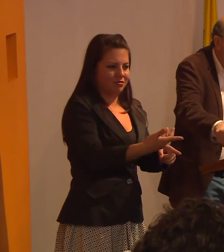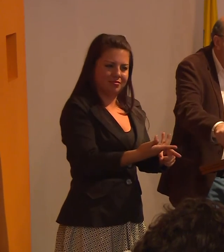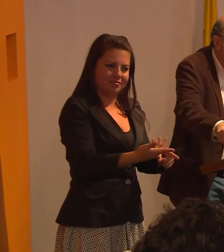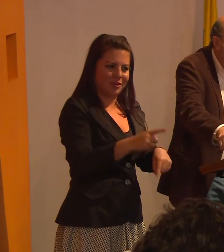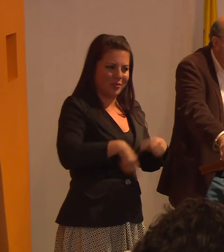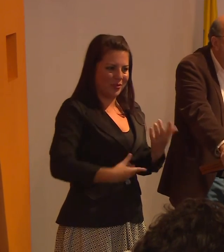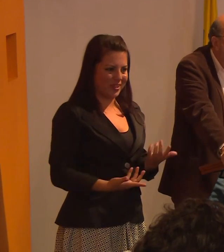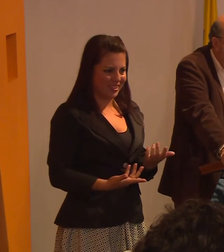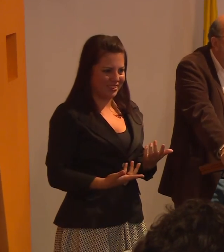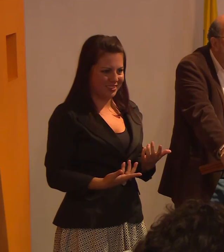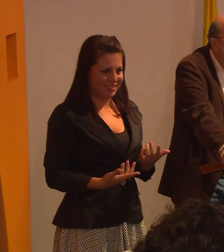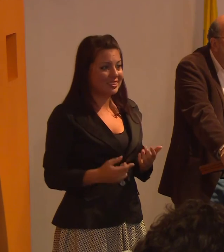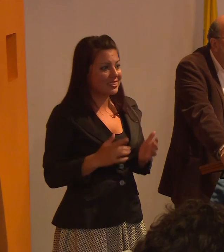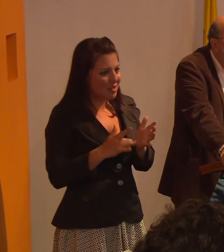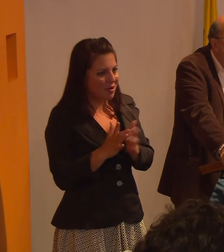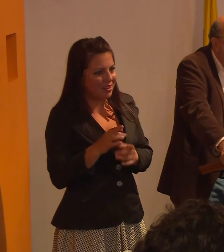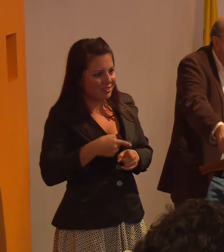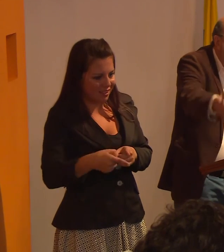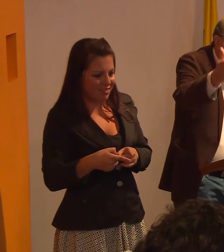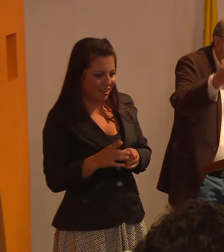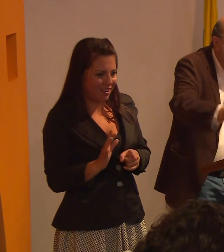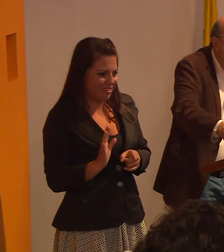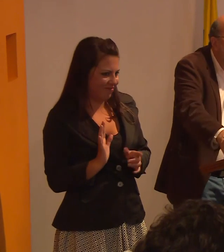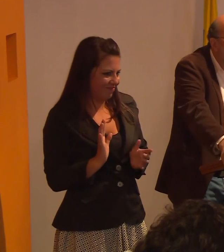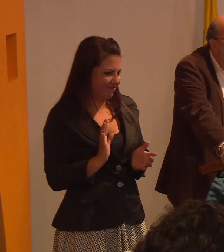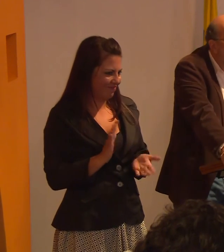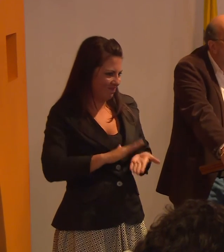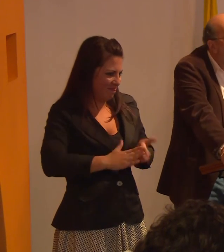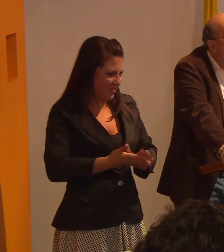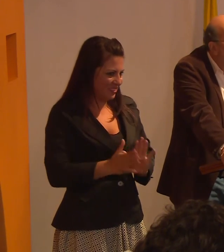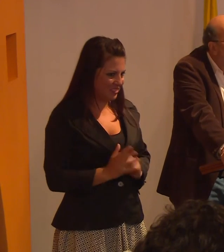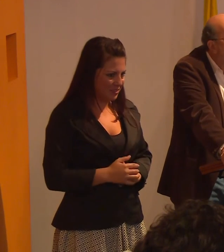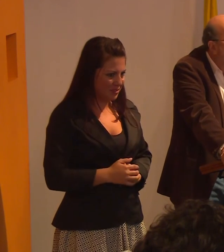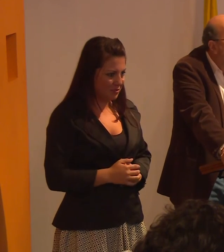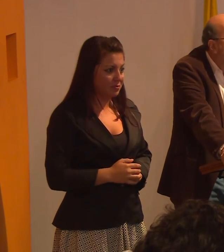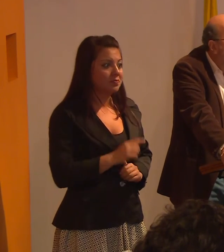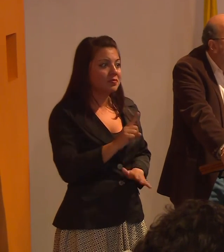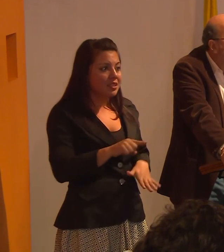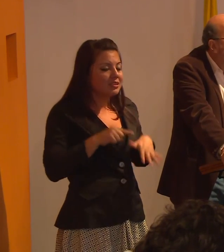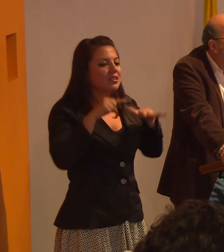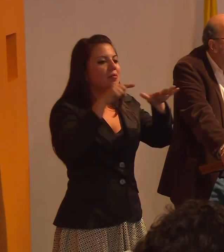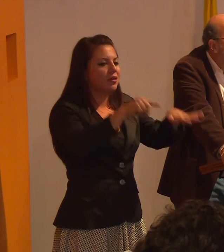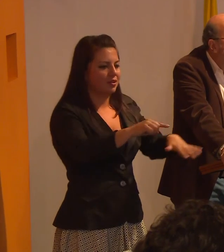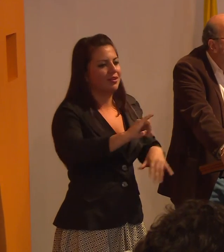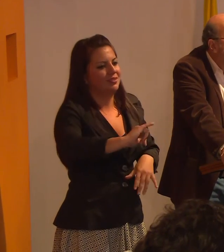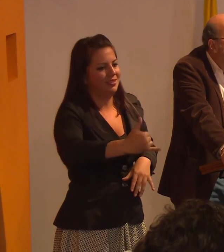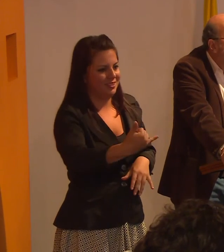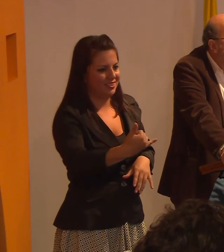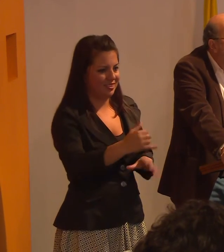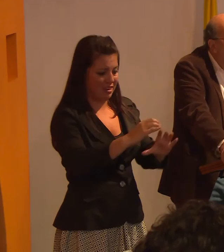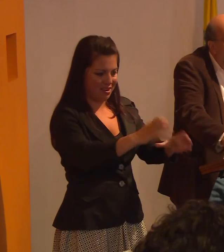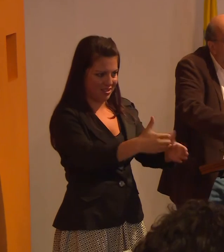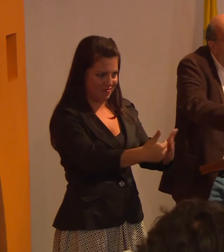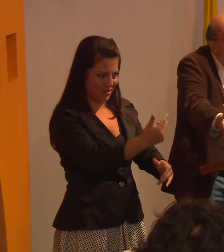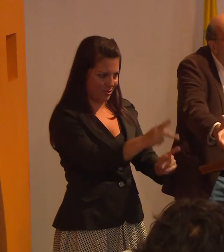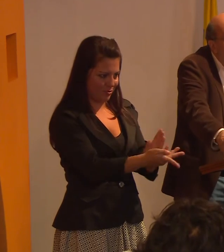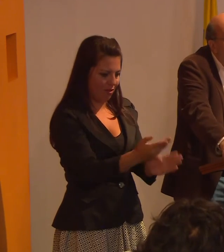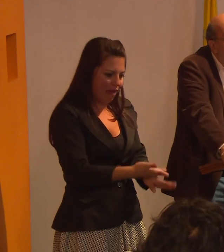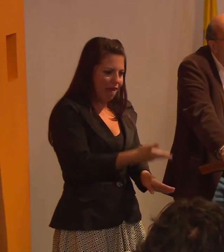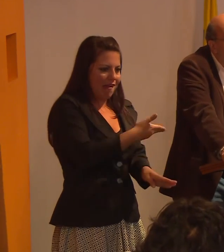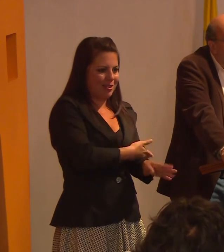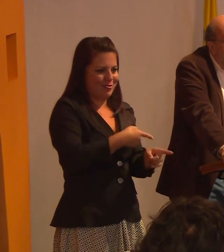el segundo semestre tendremos el ingreso una semana antes de clase para